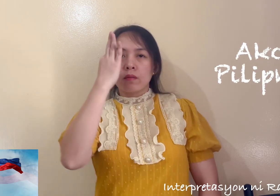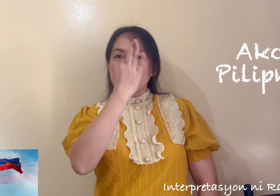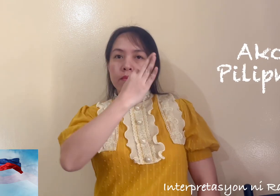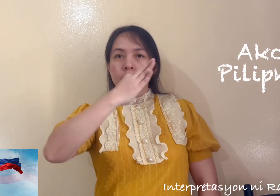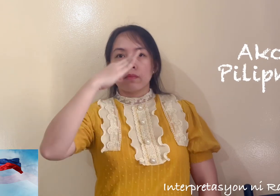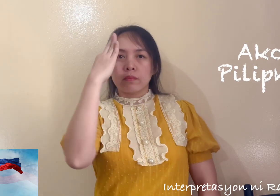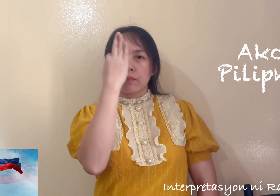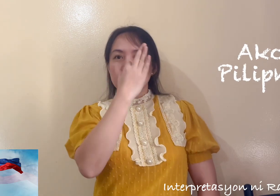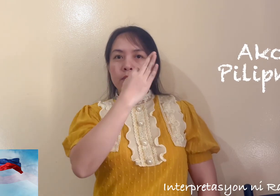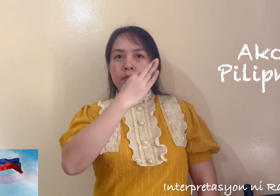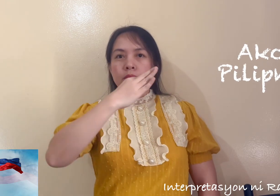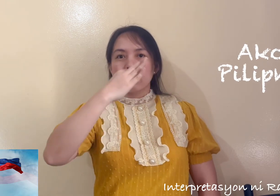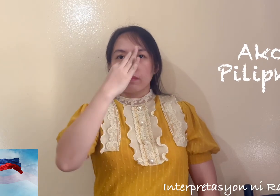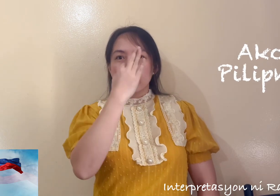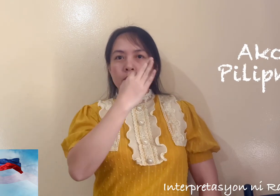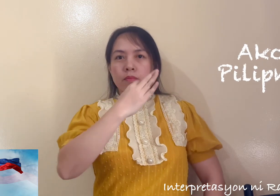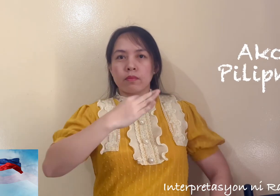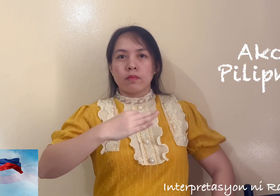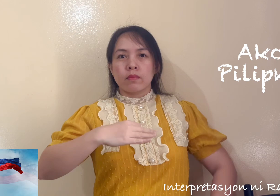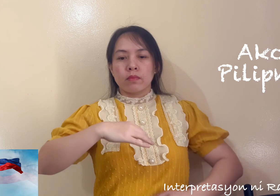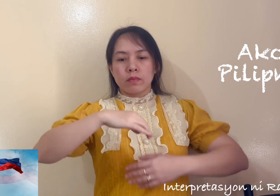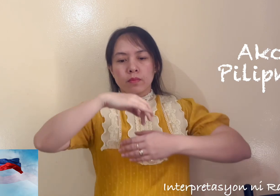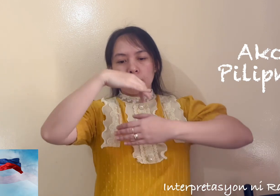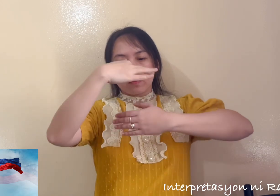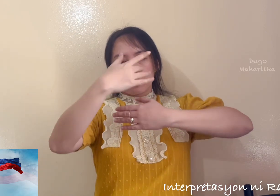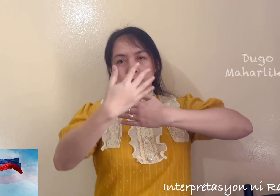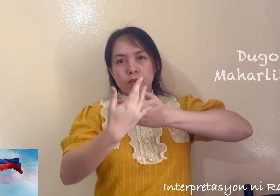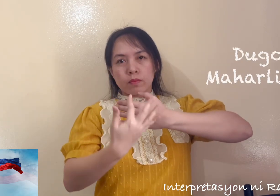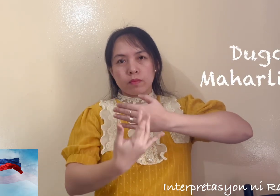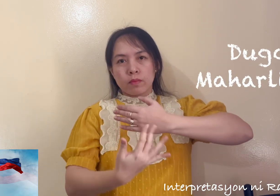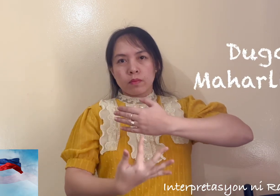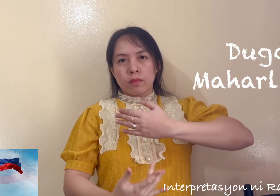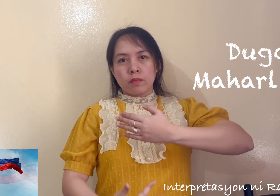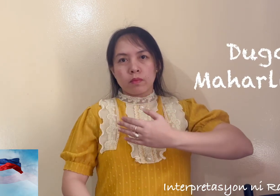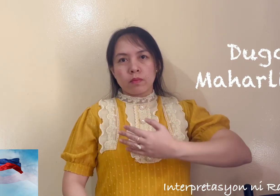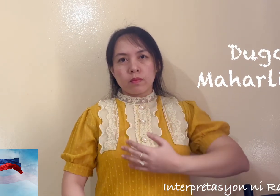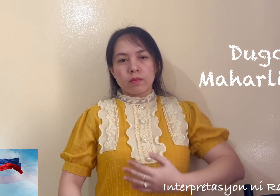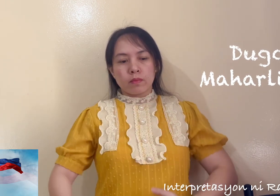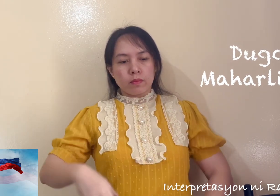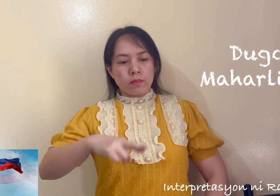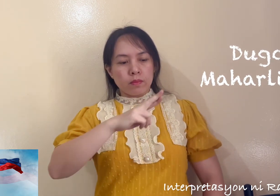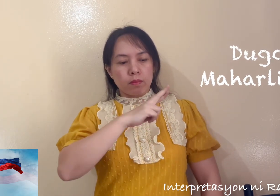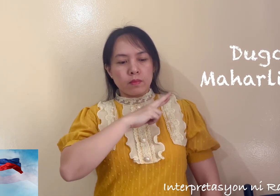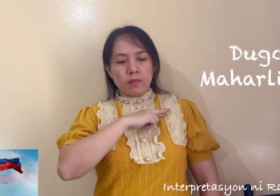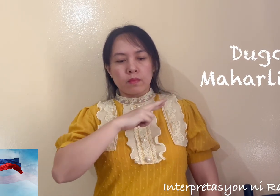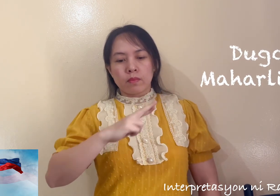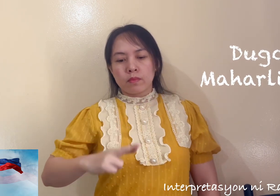Ako ay Pilipino, ang dugo'y